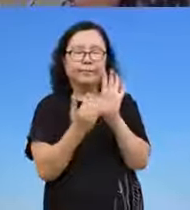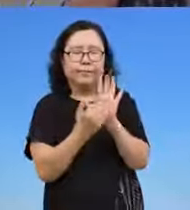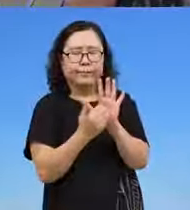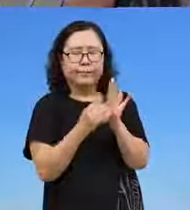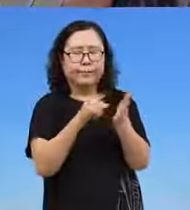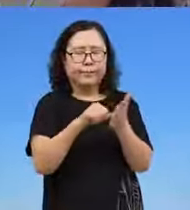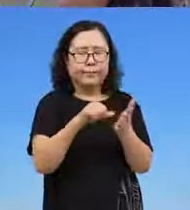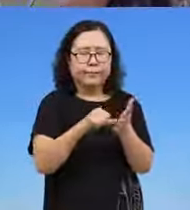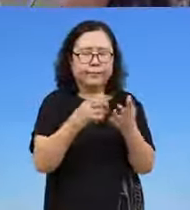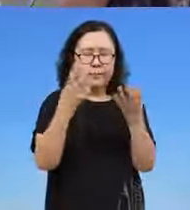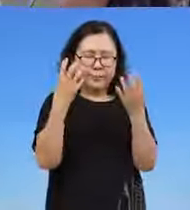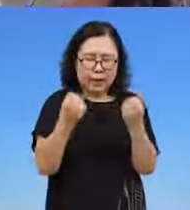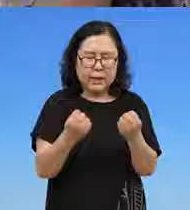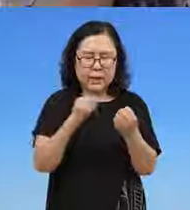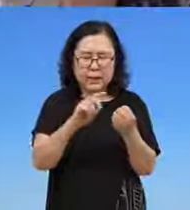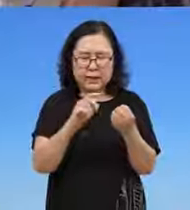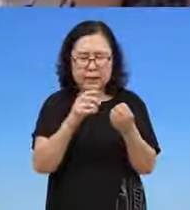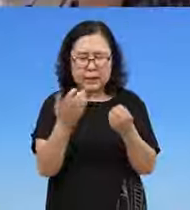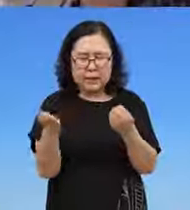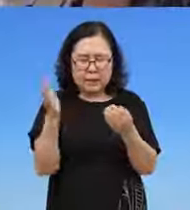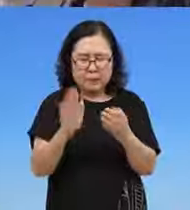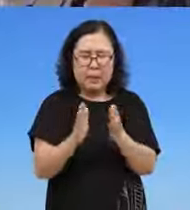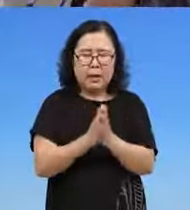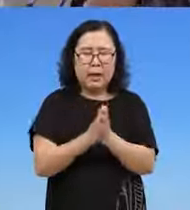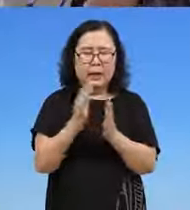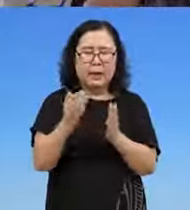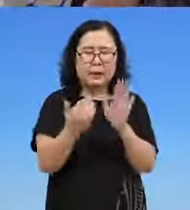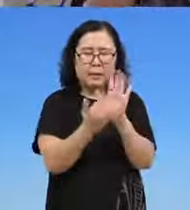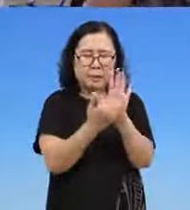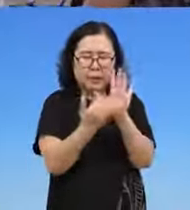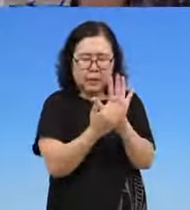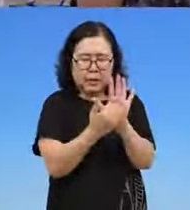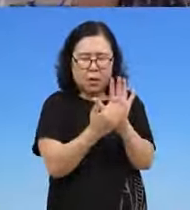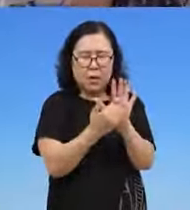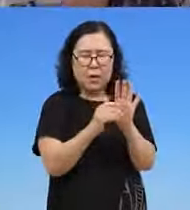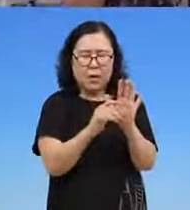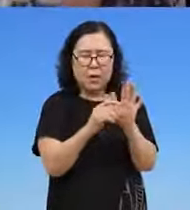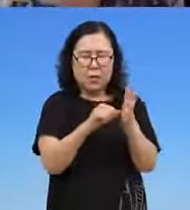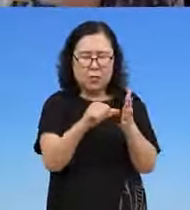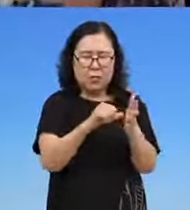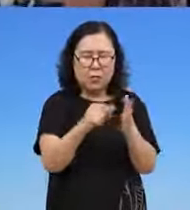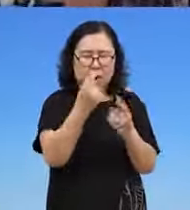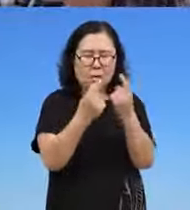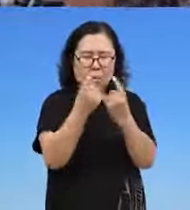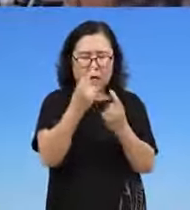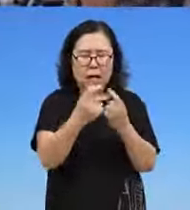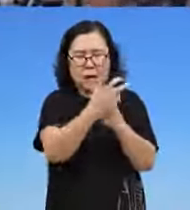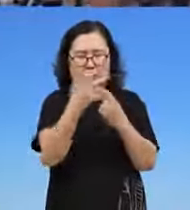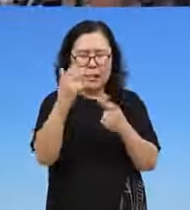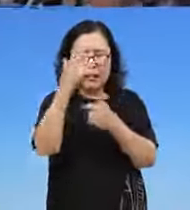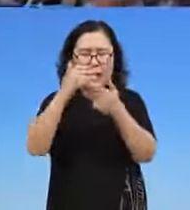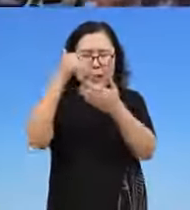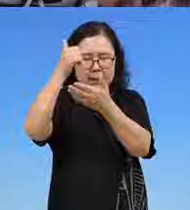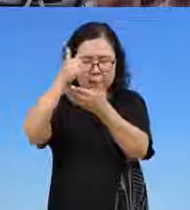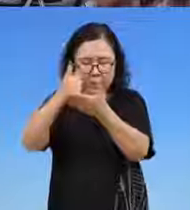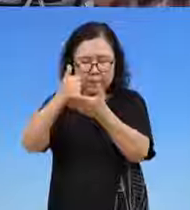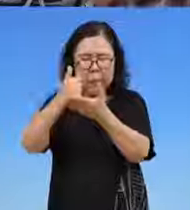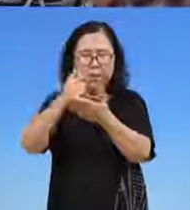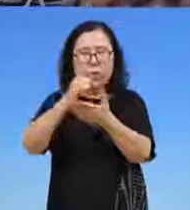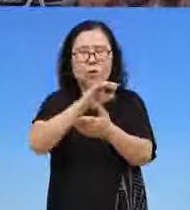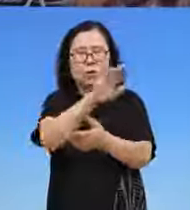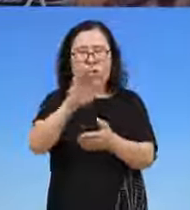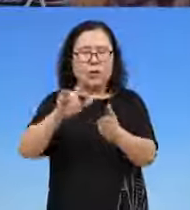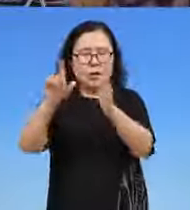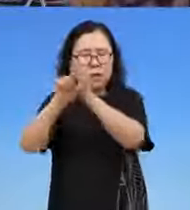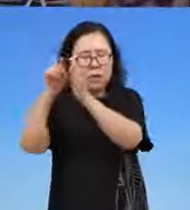다양하게 다가온다 할지라도 하나님 그 장애물보다 크신 하나님, 내가 맞닥뜨린 그 문제보다 크신